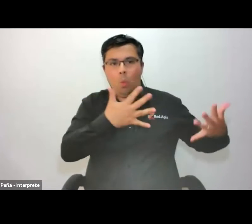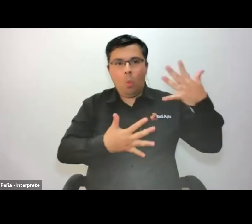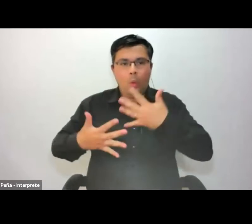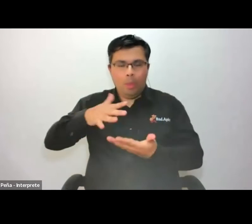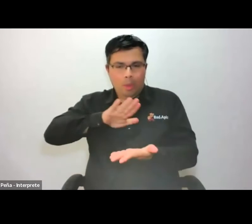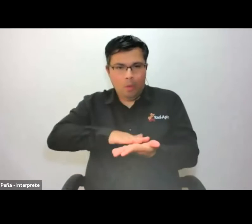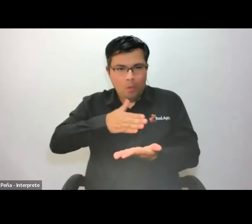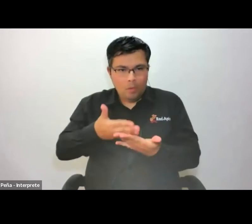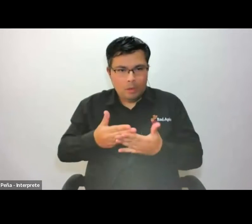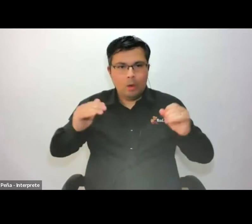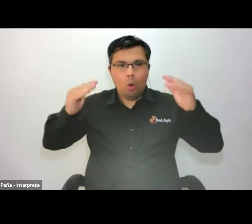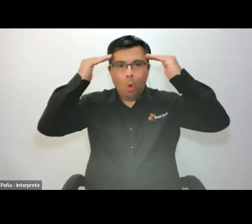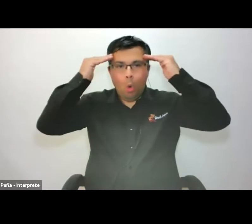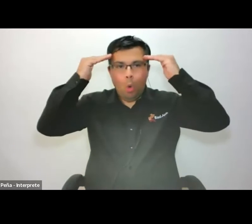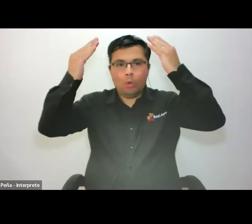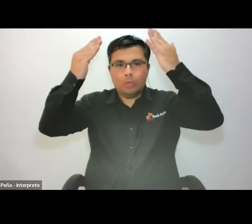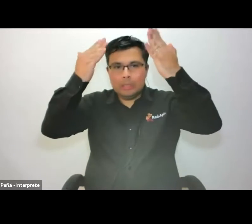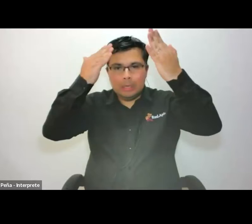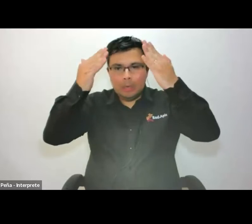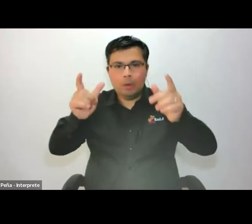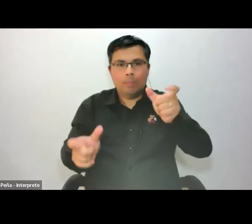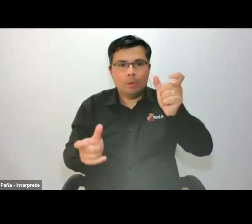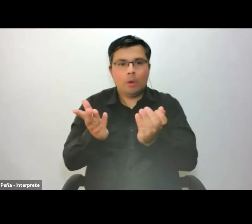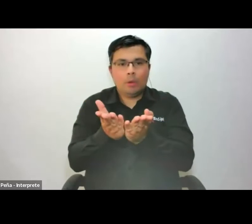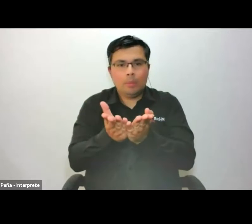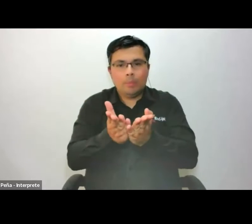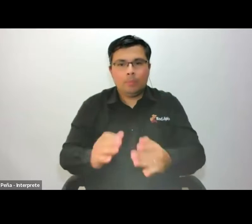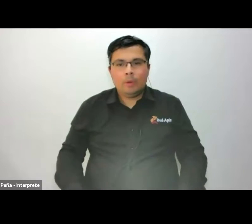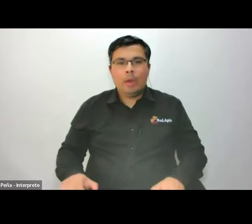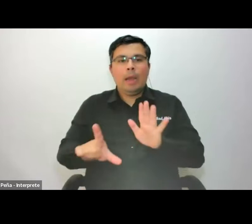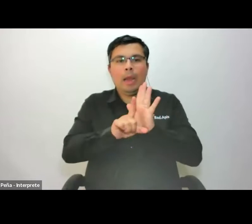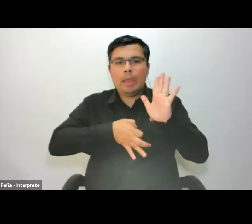establecimientos deben realizar capacitaciones. La propia ley establece algunas